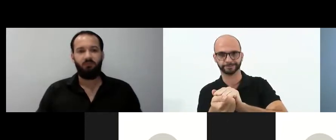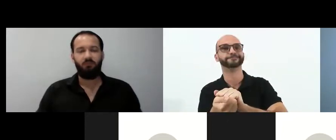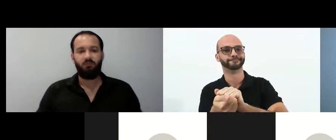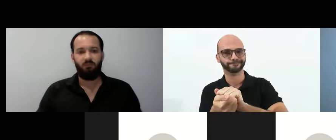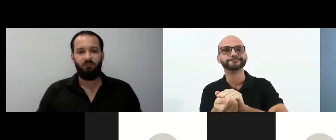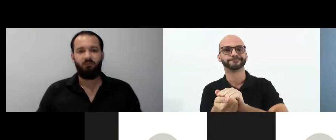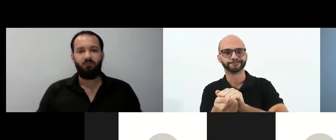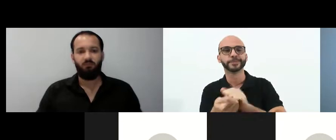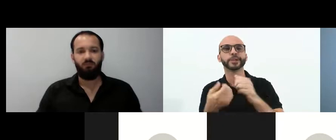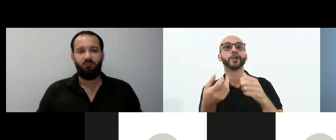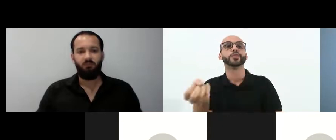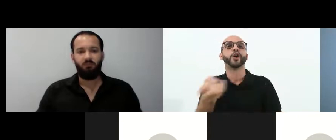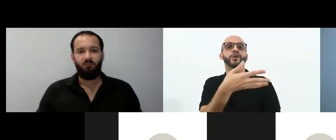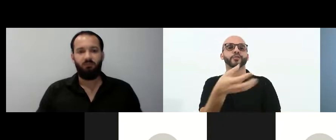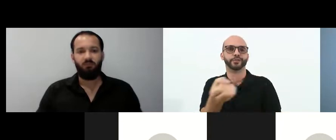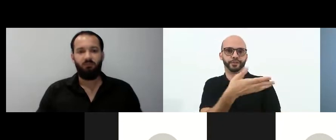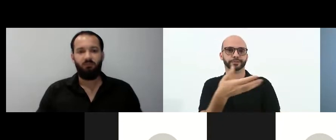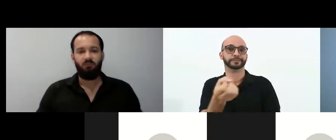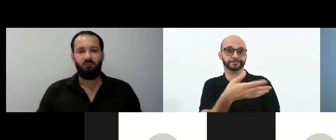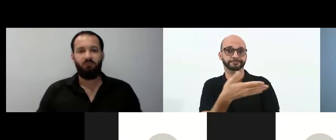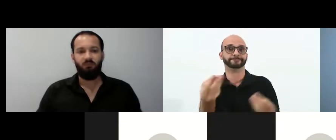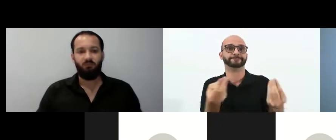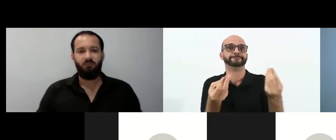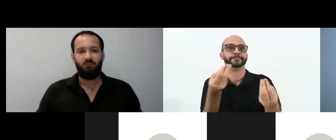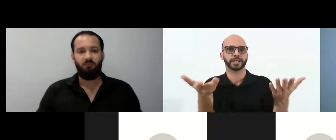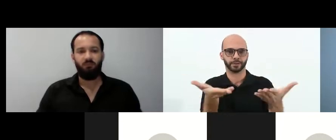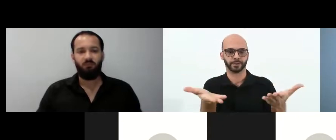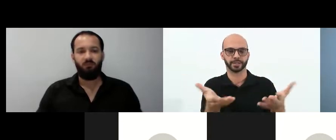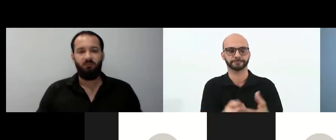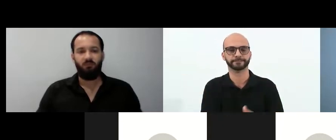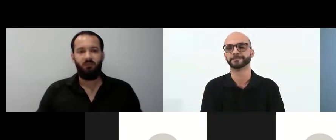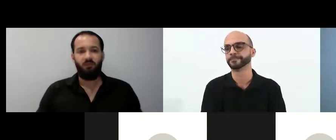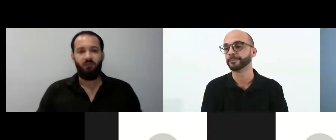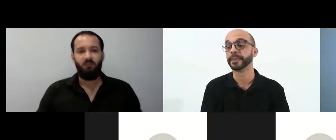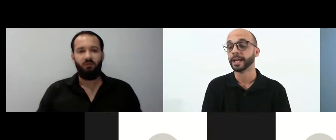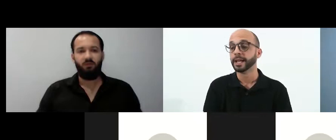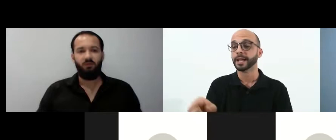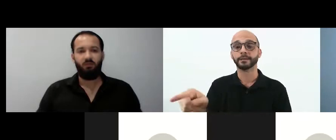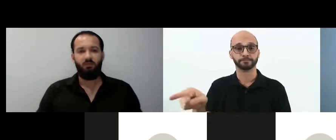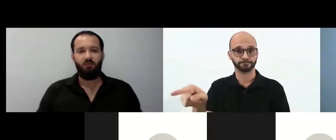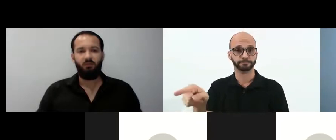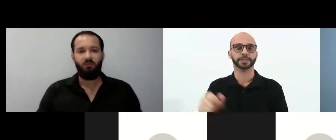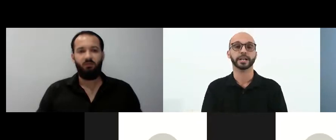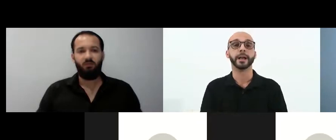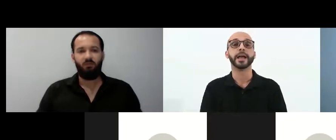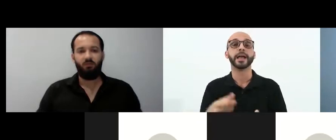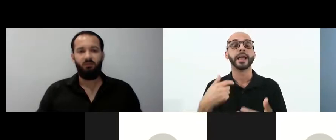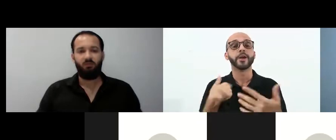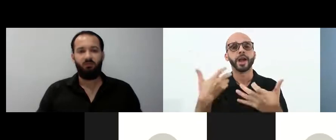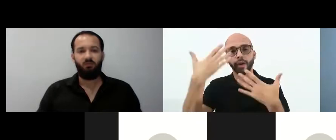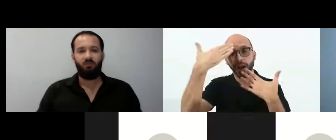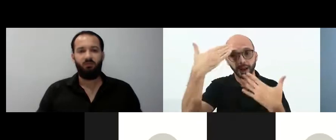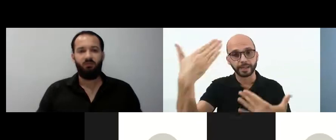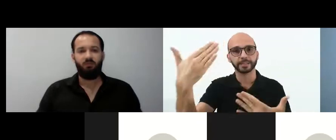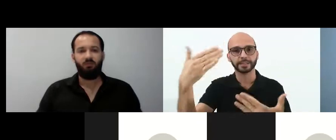feito muitas adaptações. São situações novas que estamos vivenciando